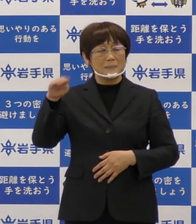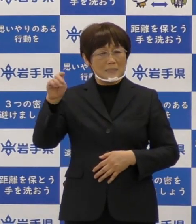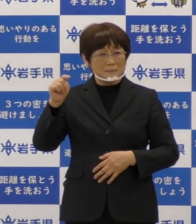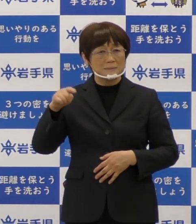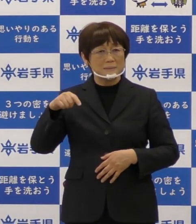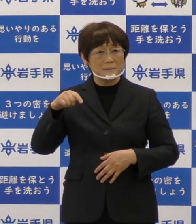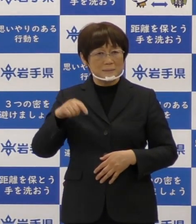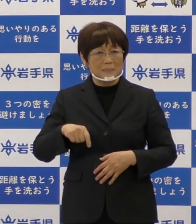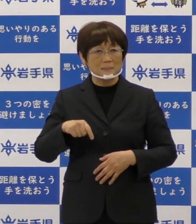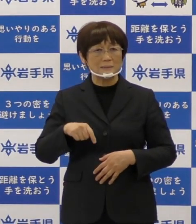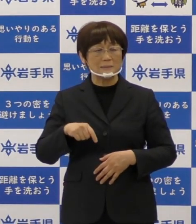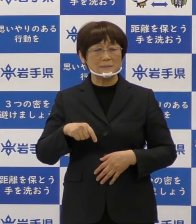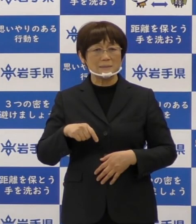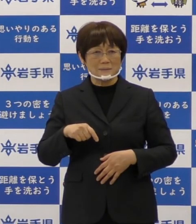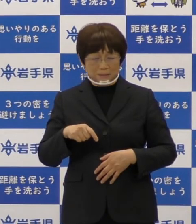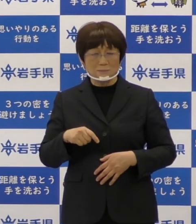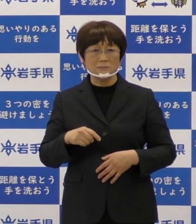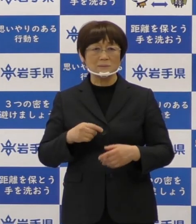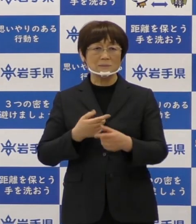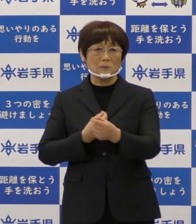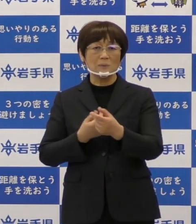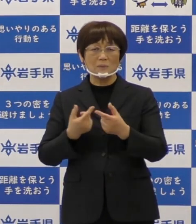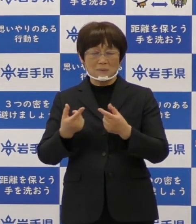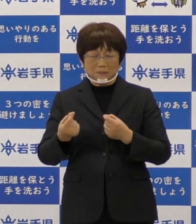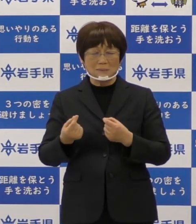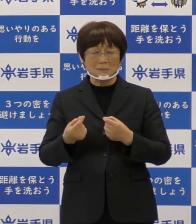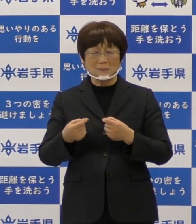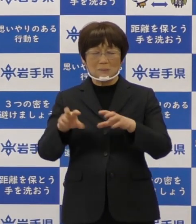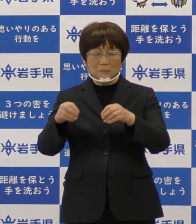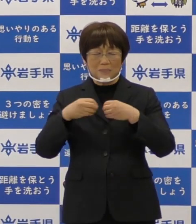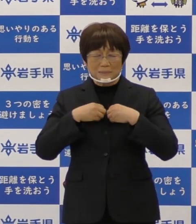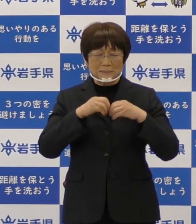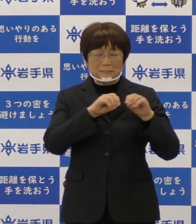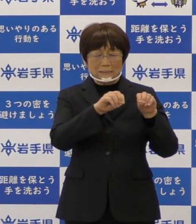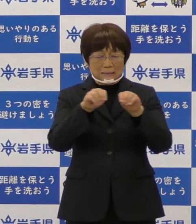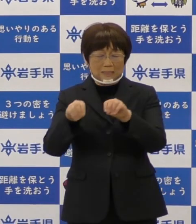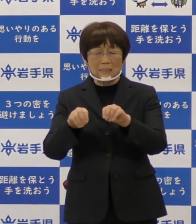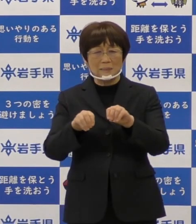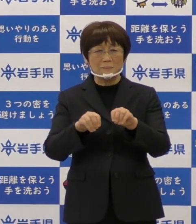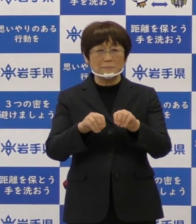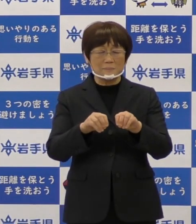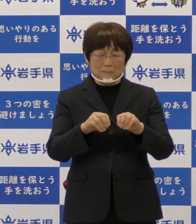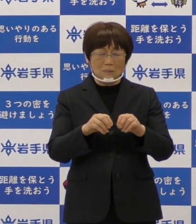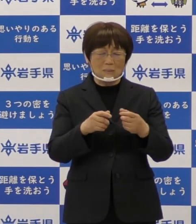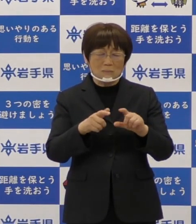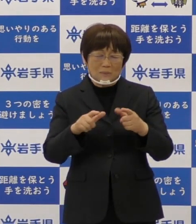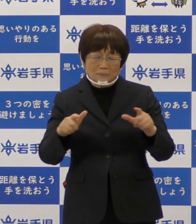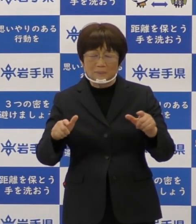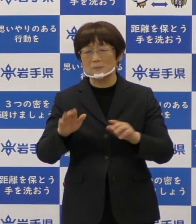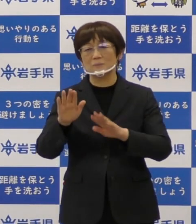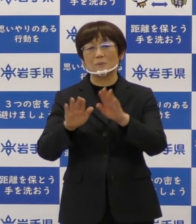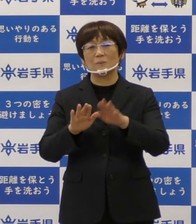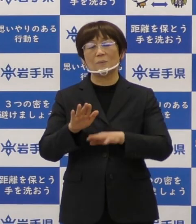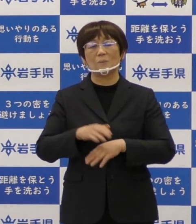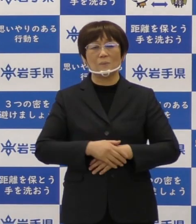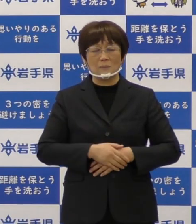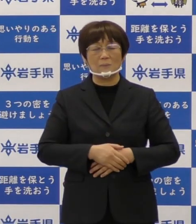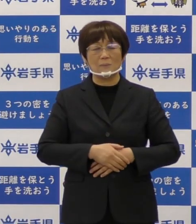での県内の人同士の感染も心配になっていっているような感じというお話がありましたが、県内